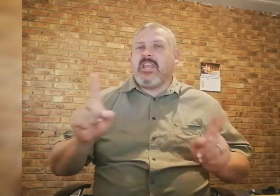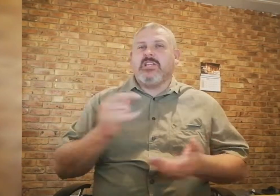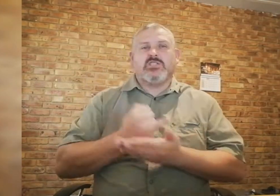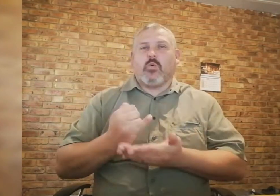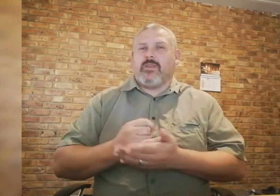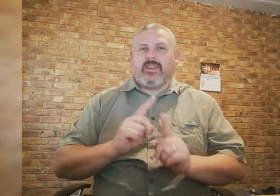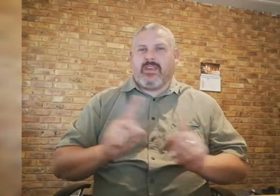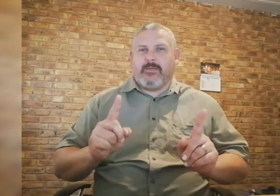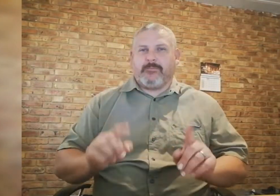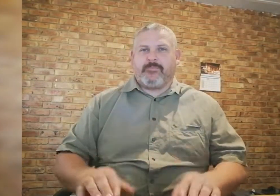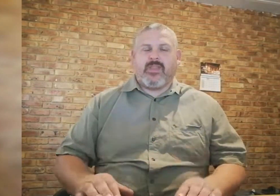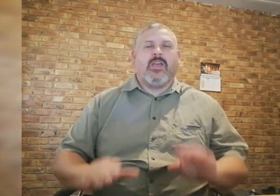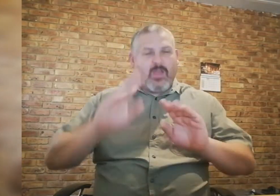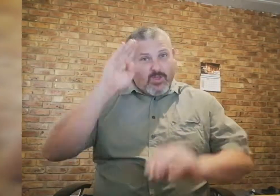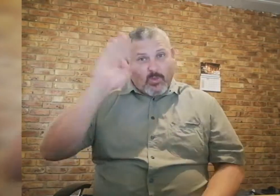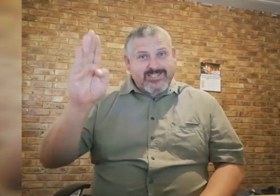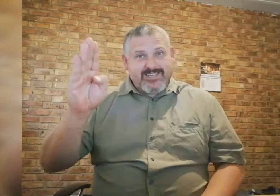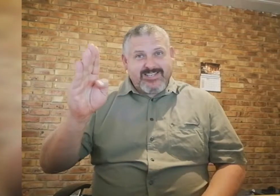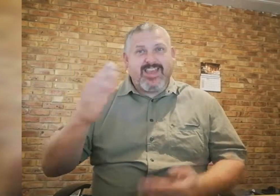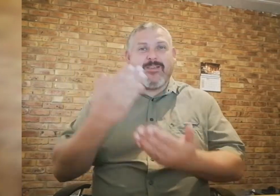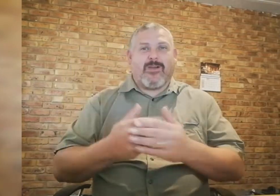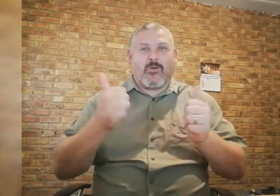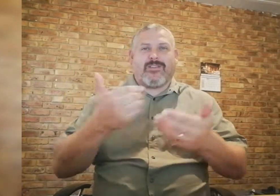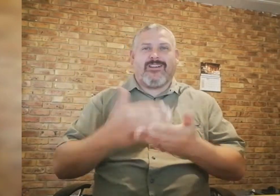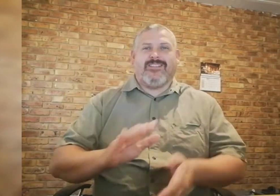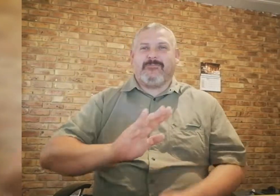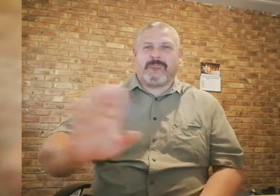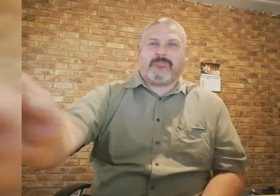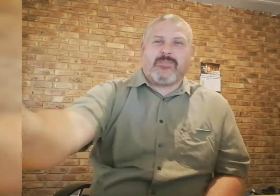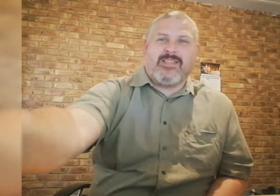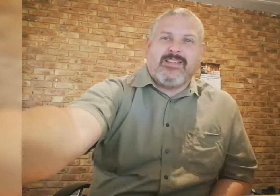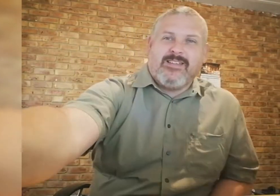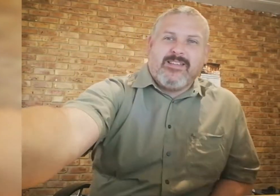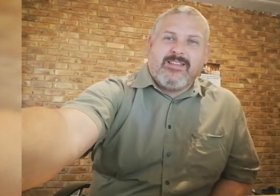niet zonde, nee. Tot ziens, goed gaan.